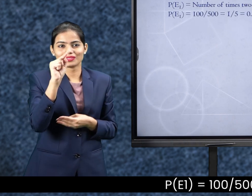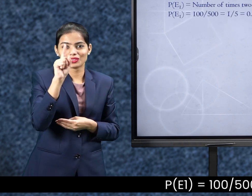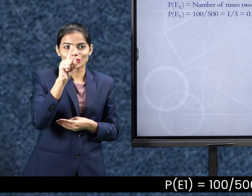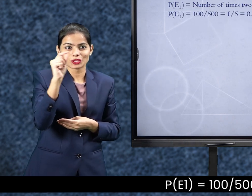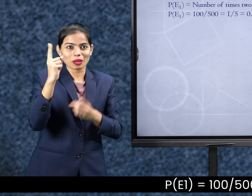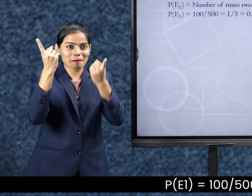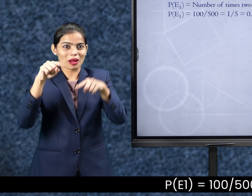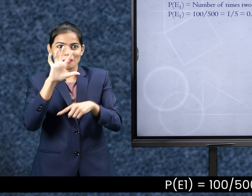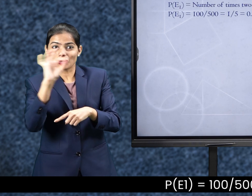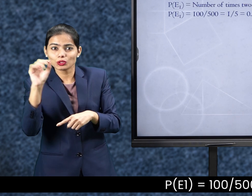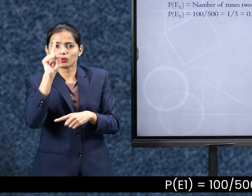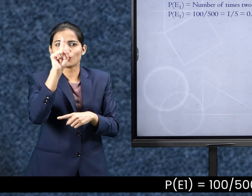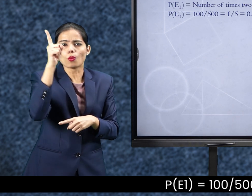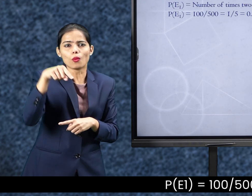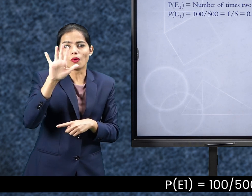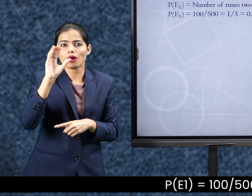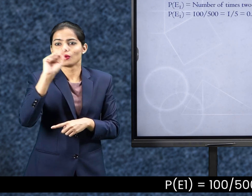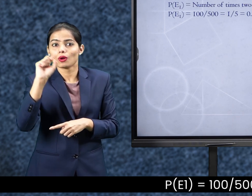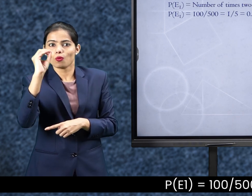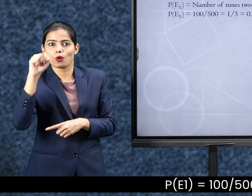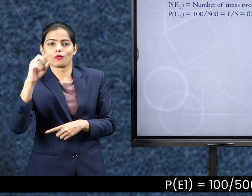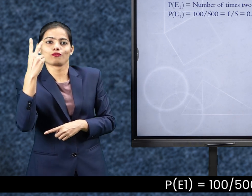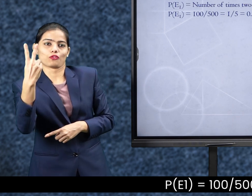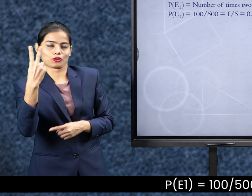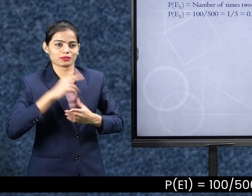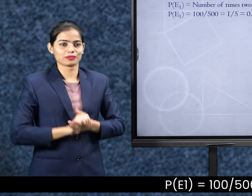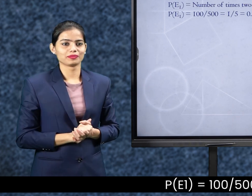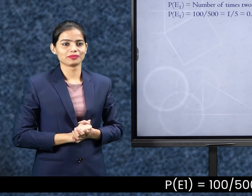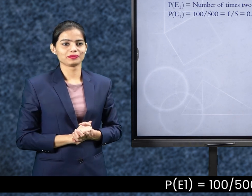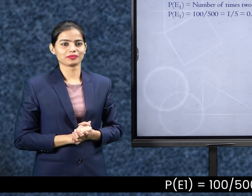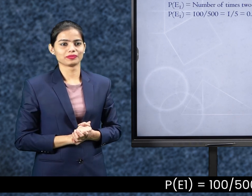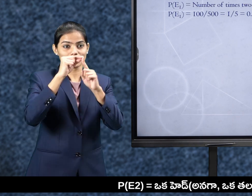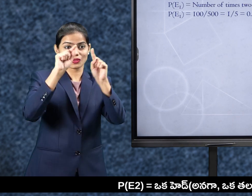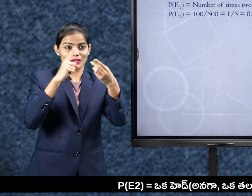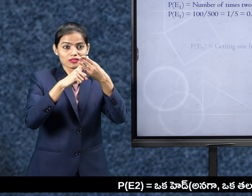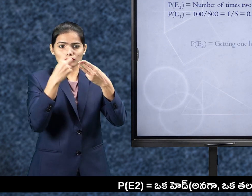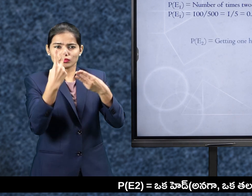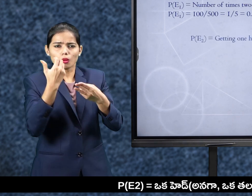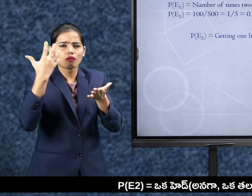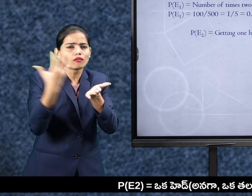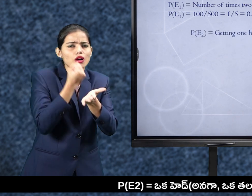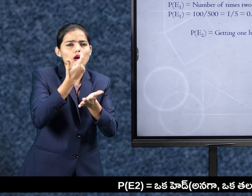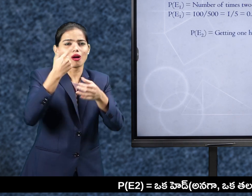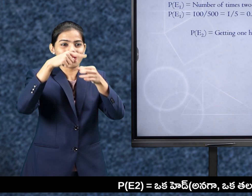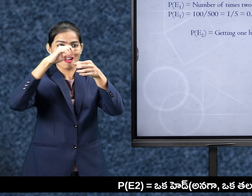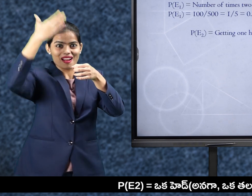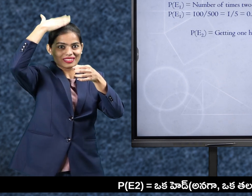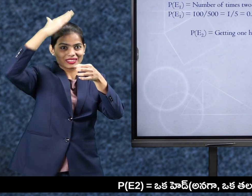500 is equal to 1 by 5. సో 0.2. ఇప్పుడు PE2 ఒక హెడ్ అంటే